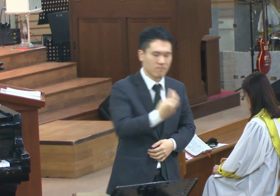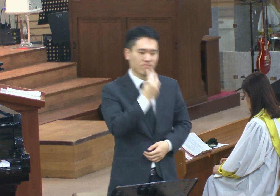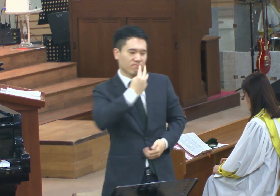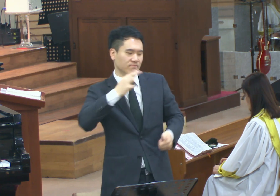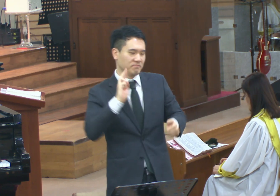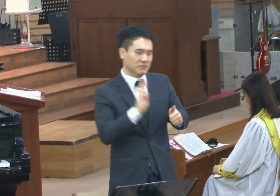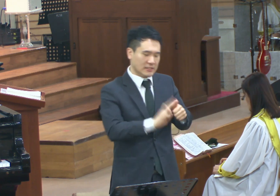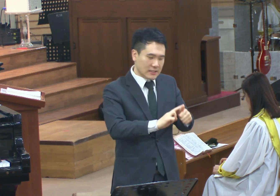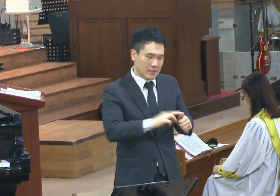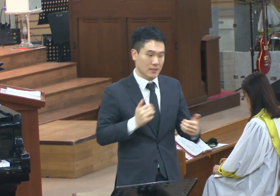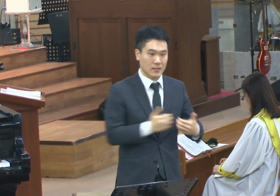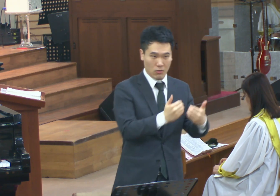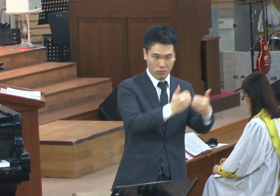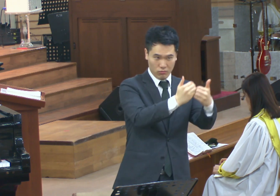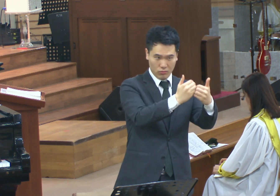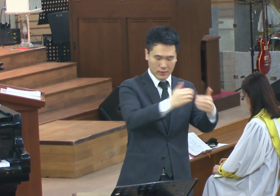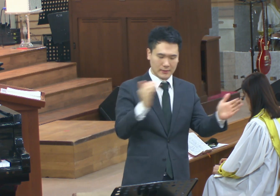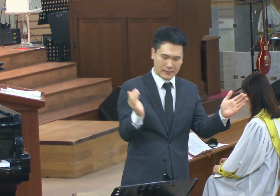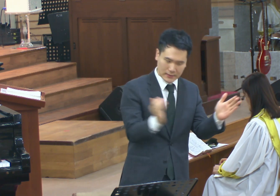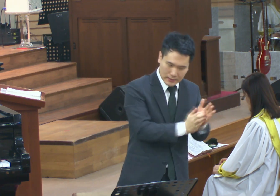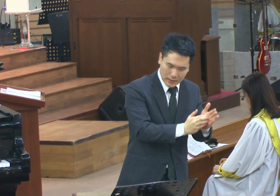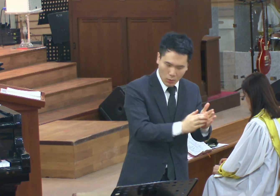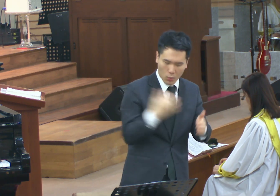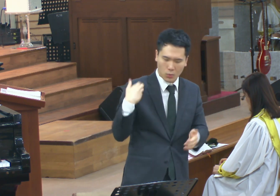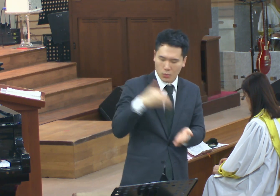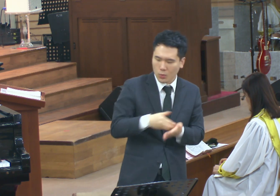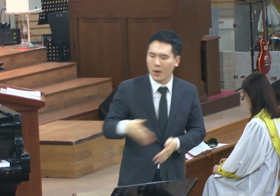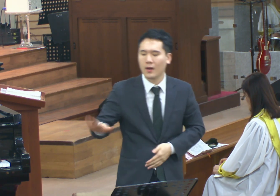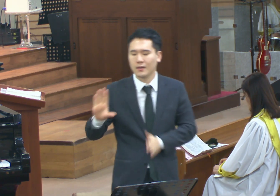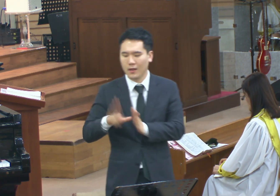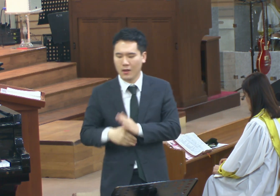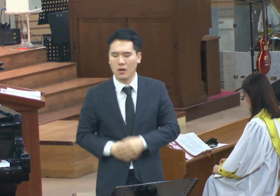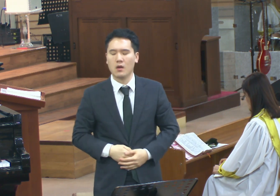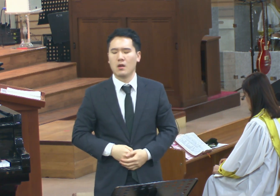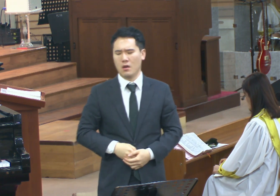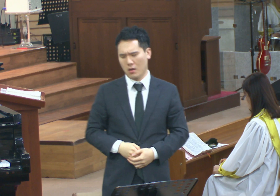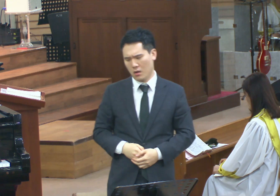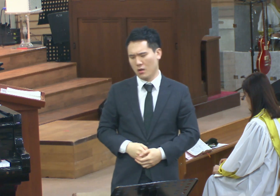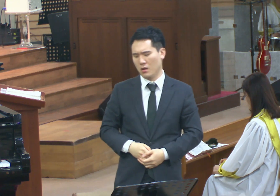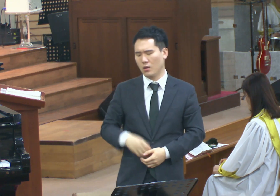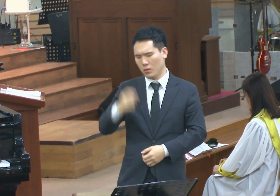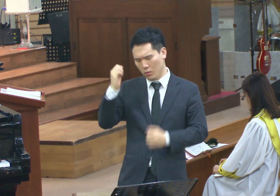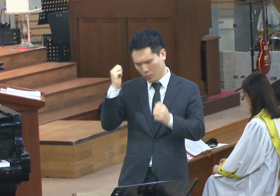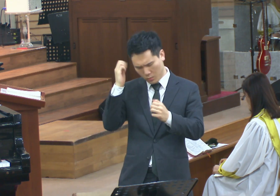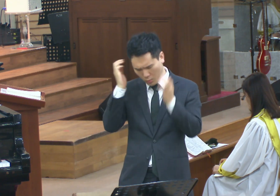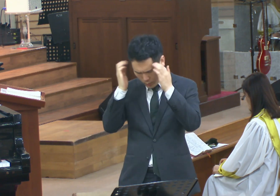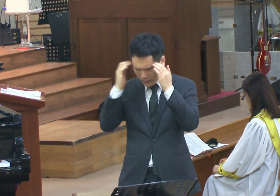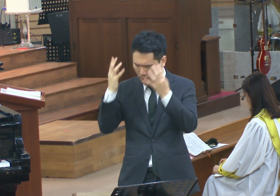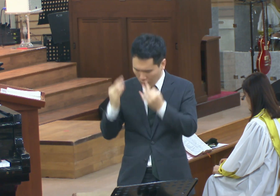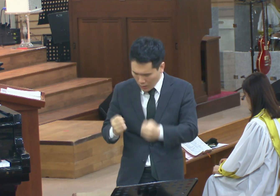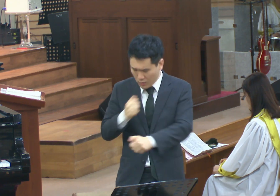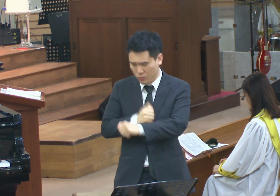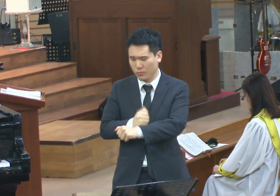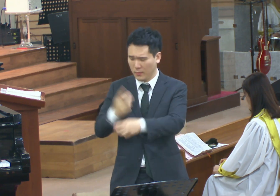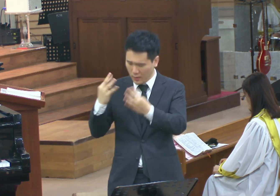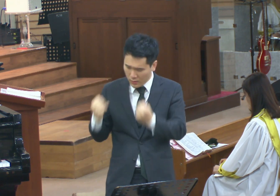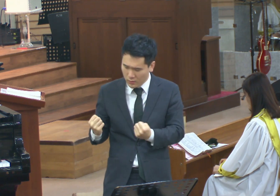이제 떠나갈 때 참 수고했다, 참 고생 많았다, 너무 고맙다. 이제 우리는